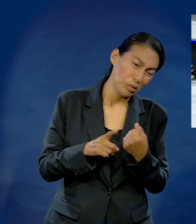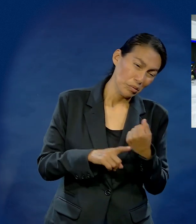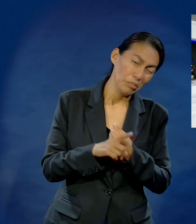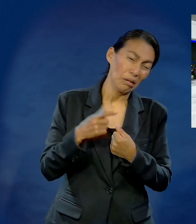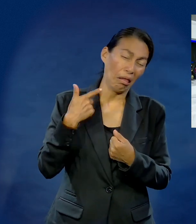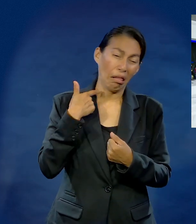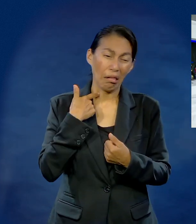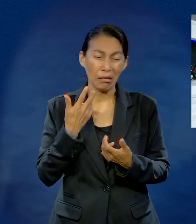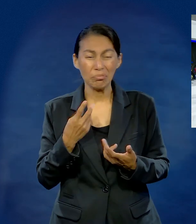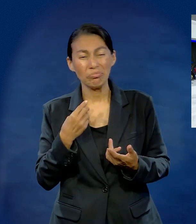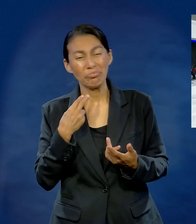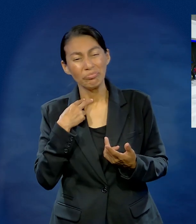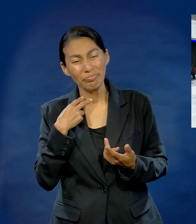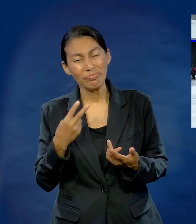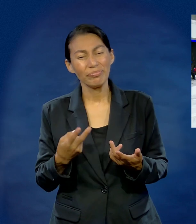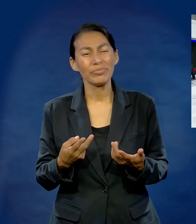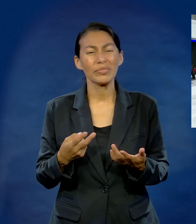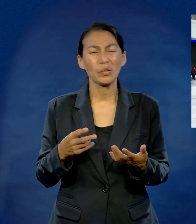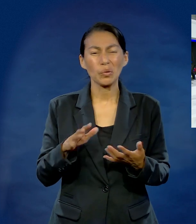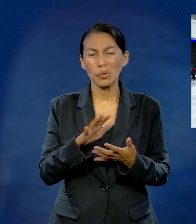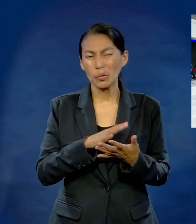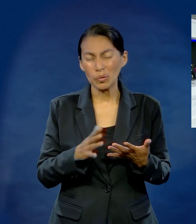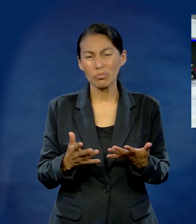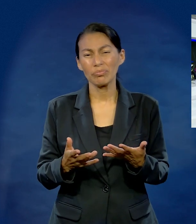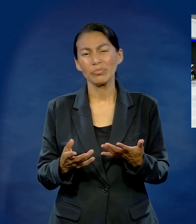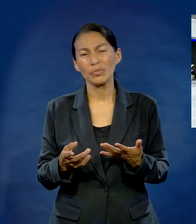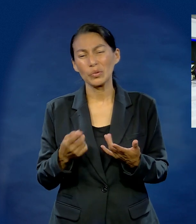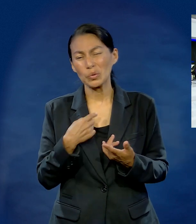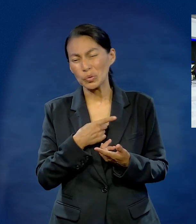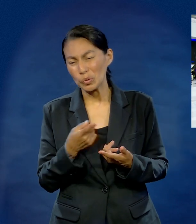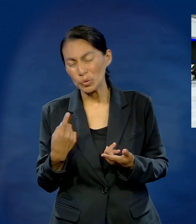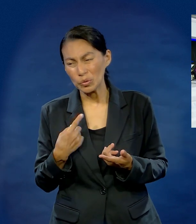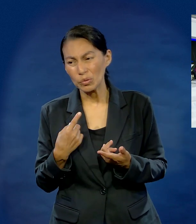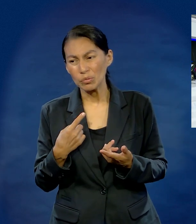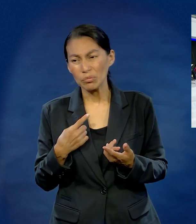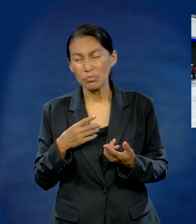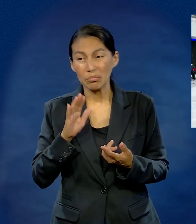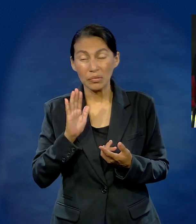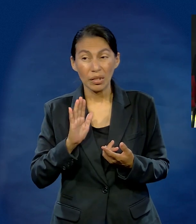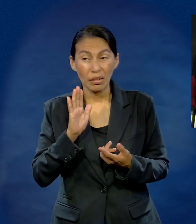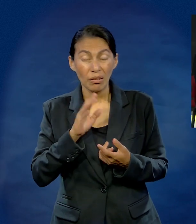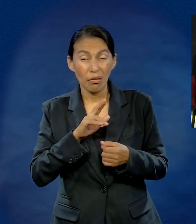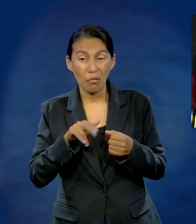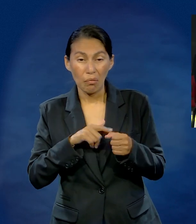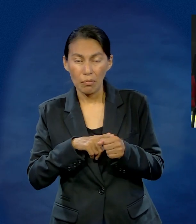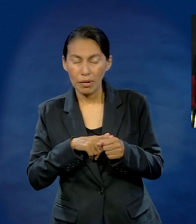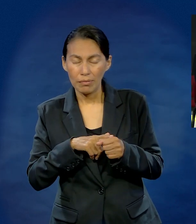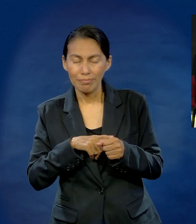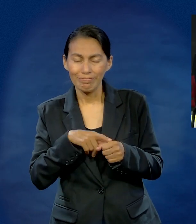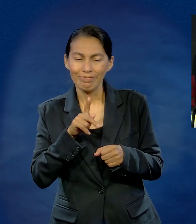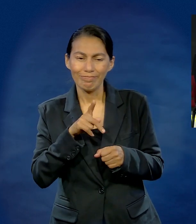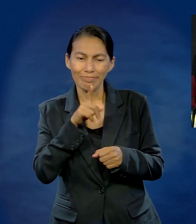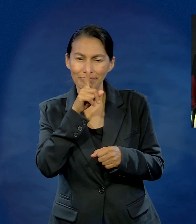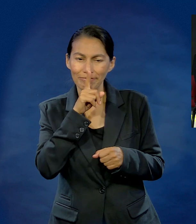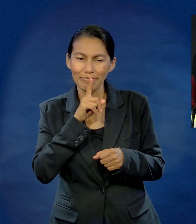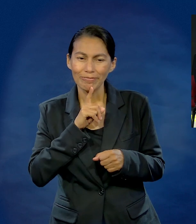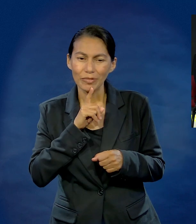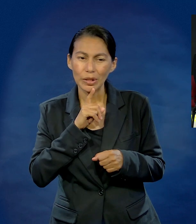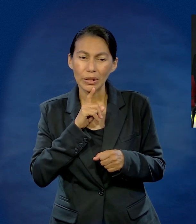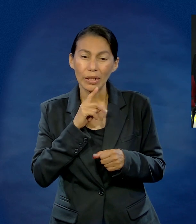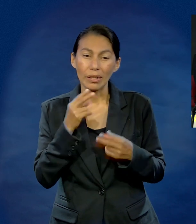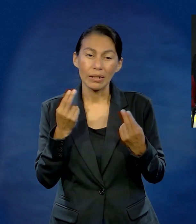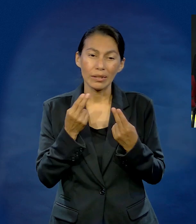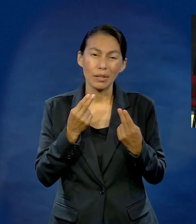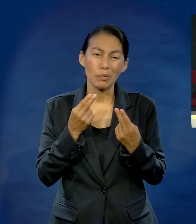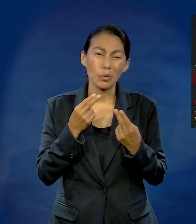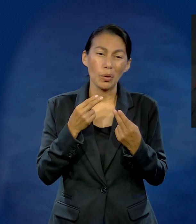punto es este. Es muy importante buscar ayuda y sanar nuestros traumas del pasado.